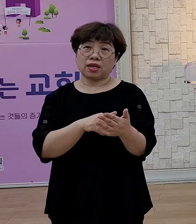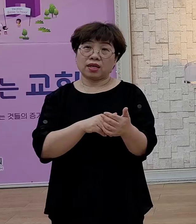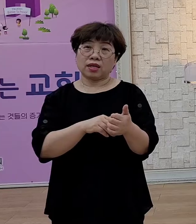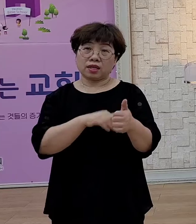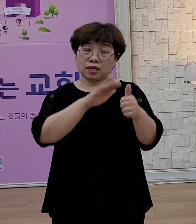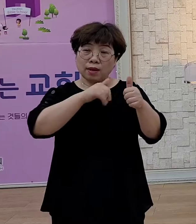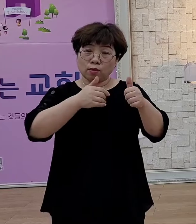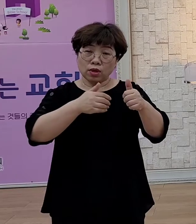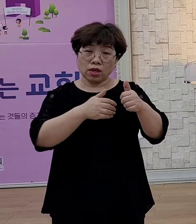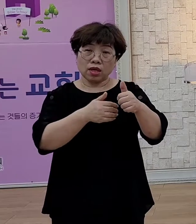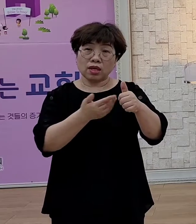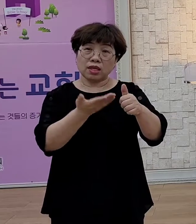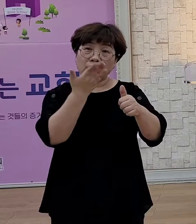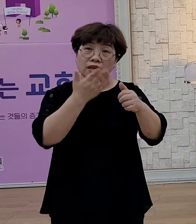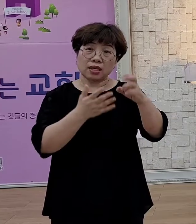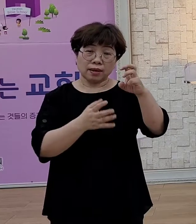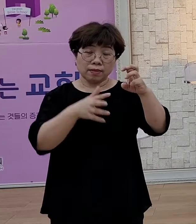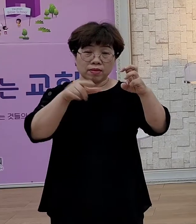나타나고 있습니다.